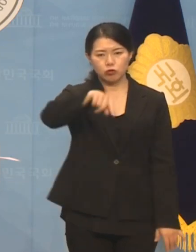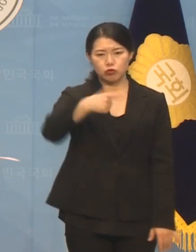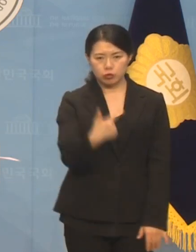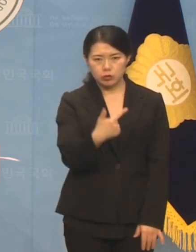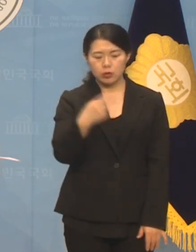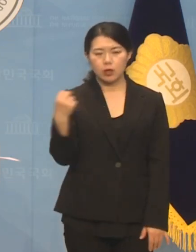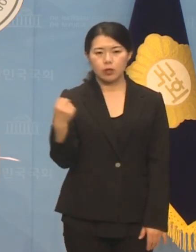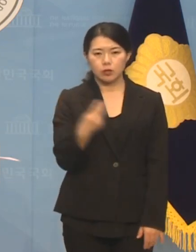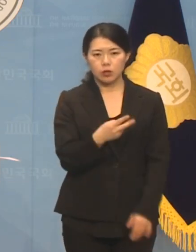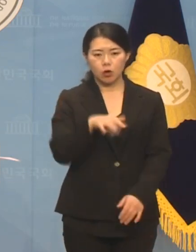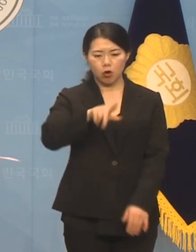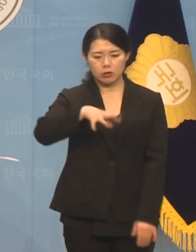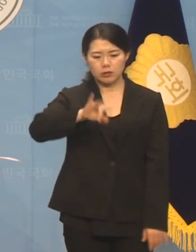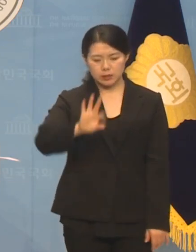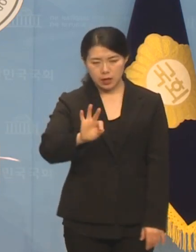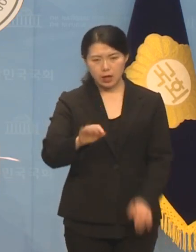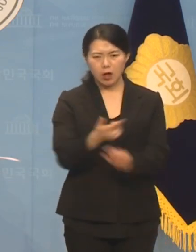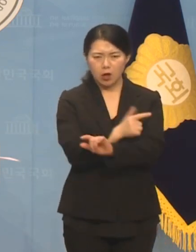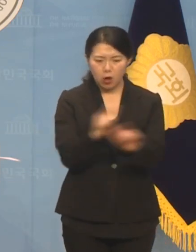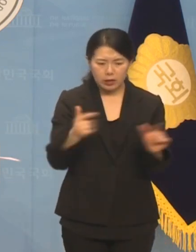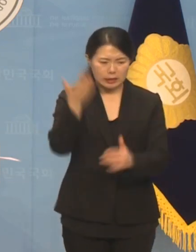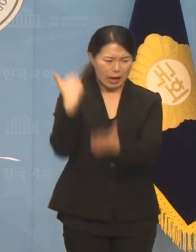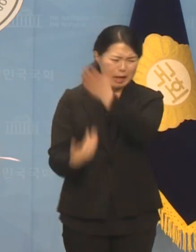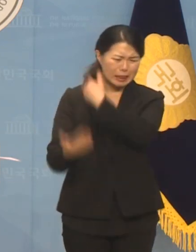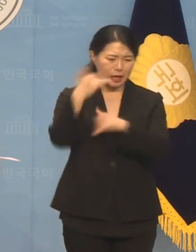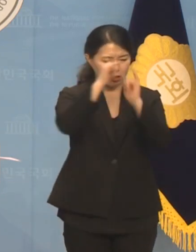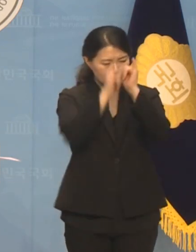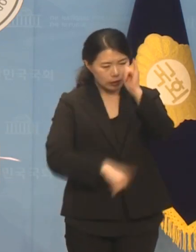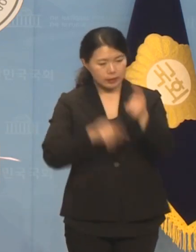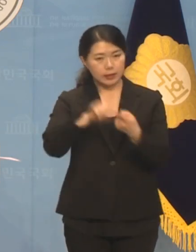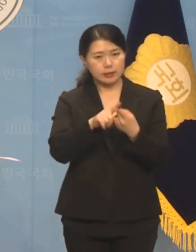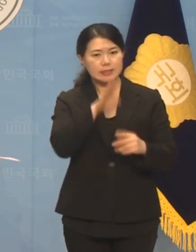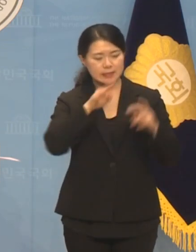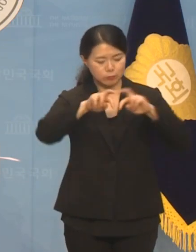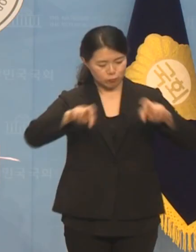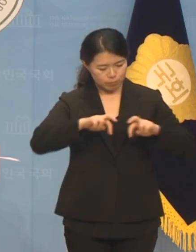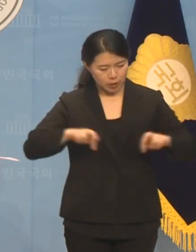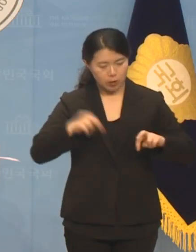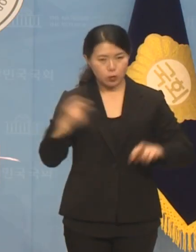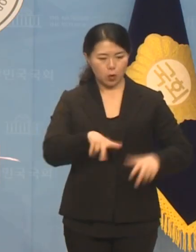거창 학살 사건 등 각종 과거사들에 대한 진상규명과